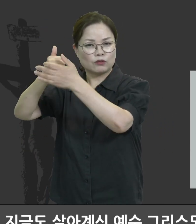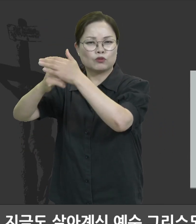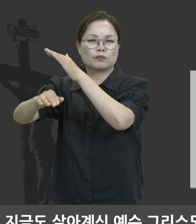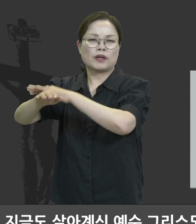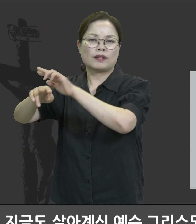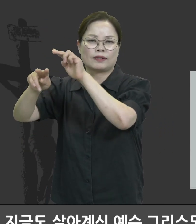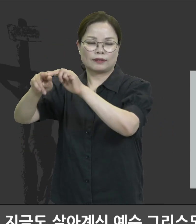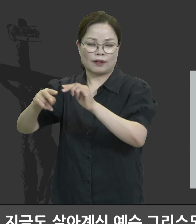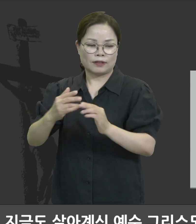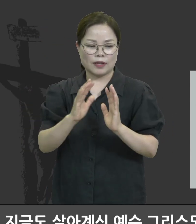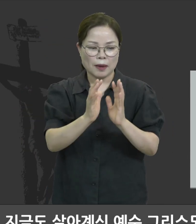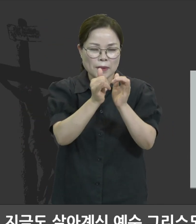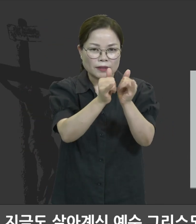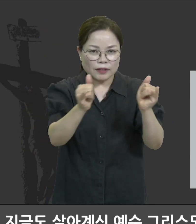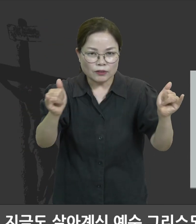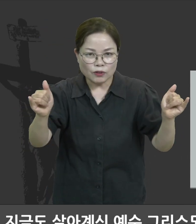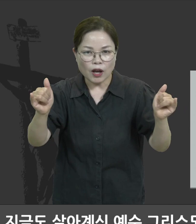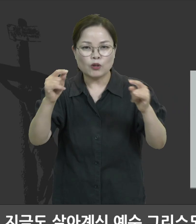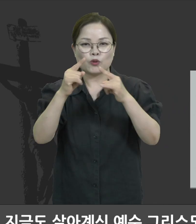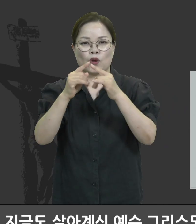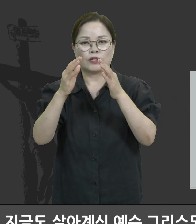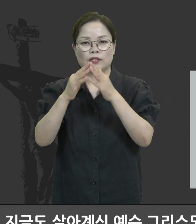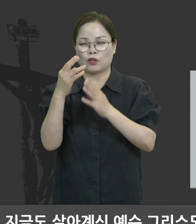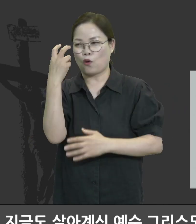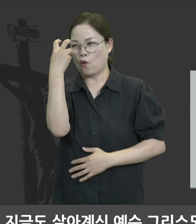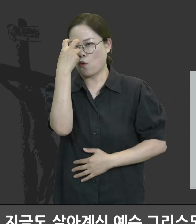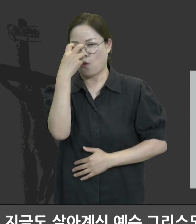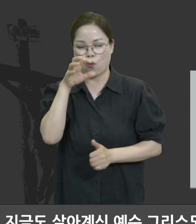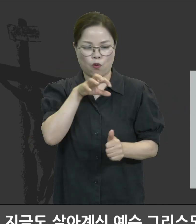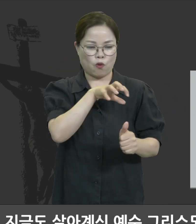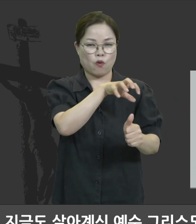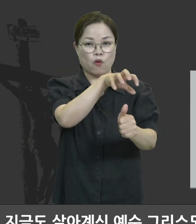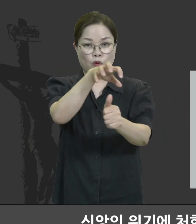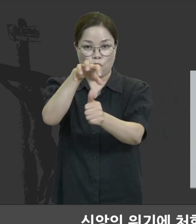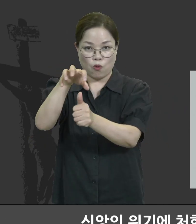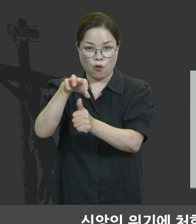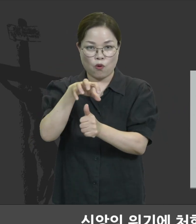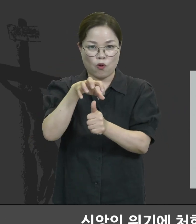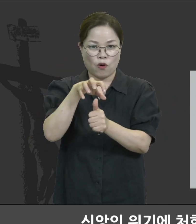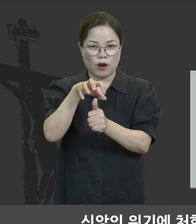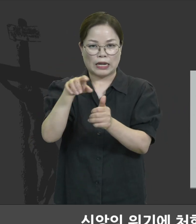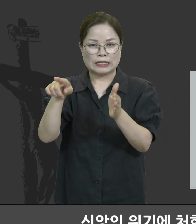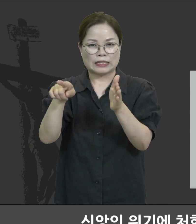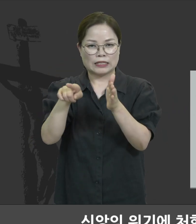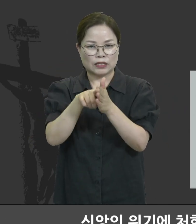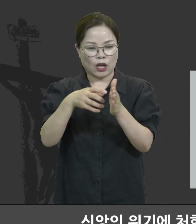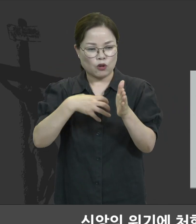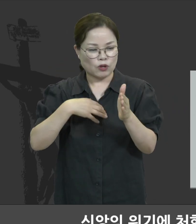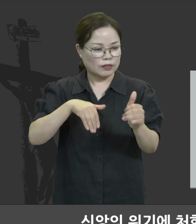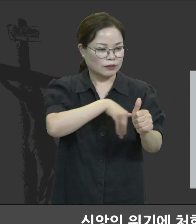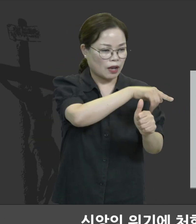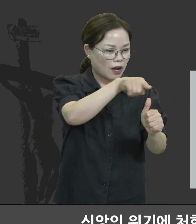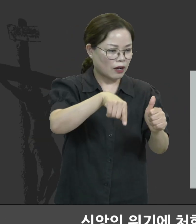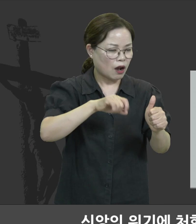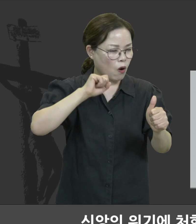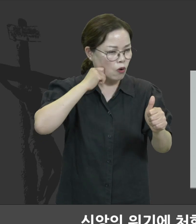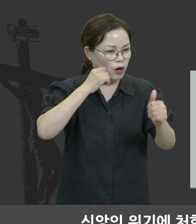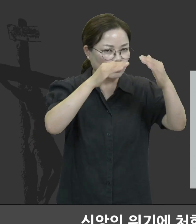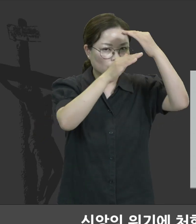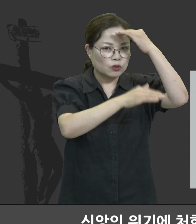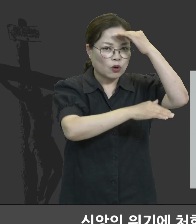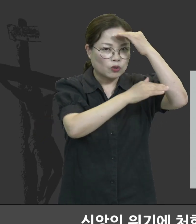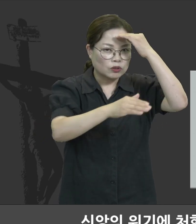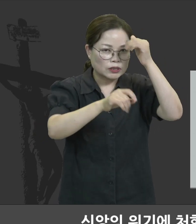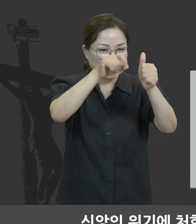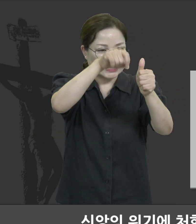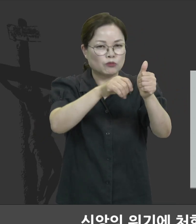하나님의 우편에서 그의 백성과 교회를 돌보신다는 것이 신앙의 위기에 처한 성도들에게